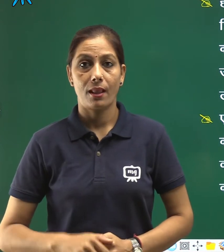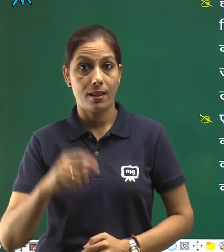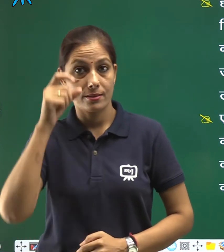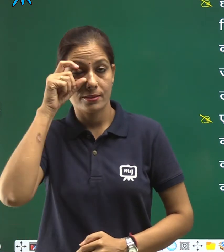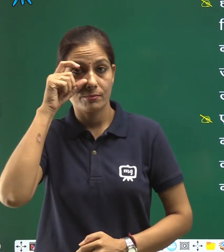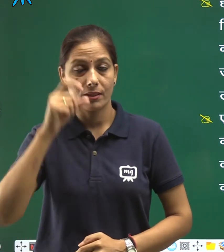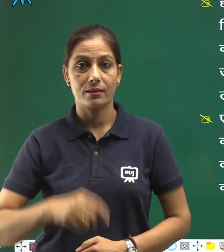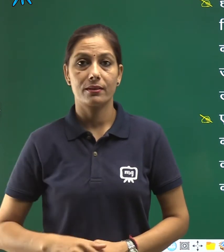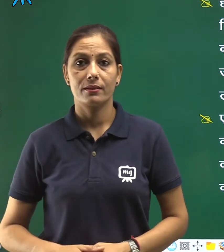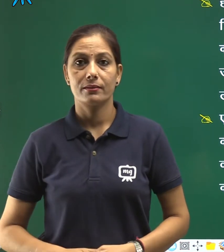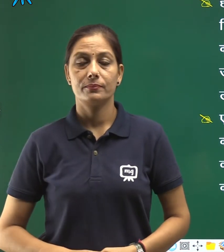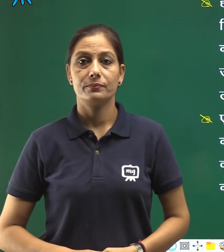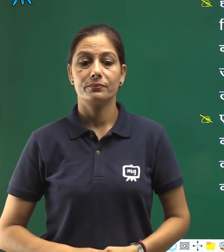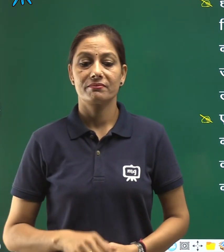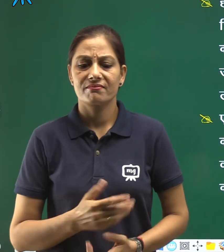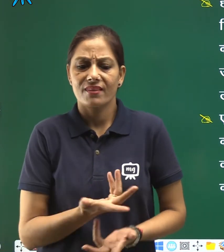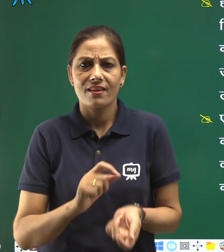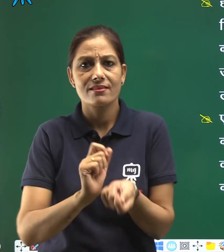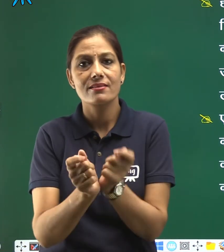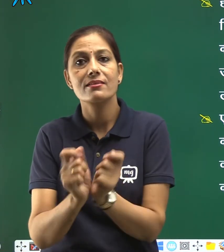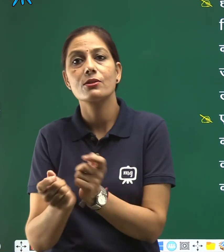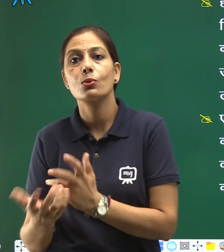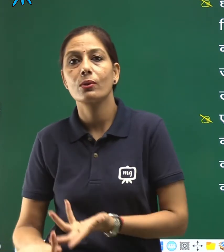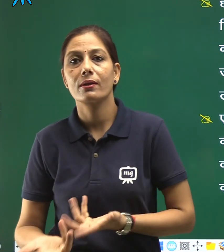चश्मे कैसे बदलते हैं।